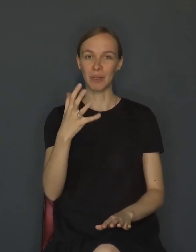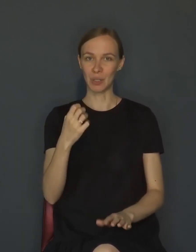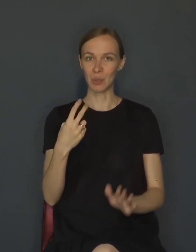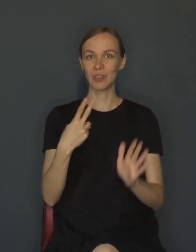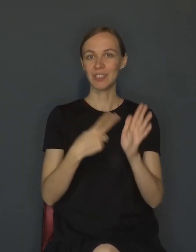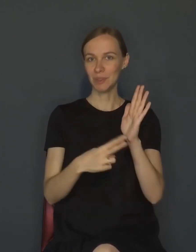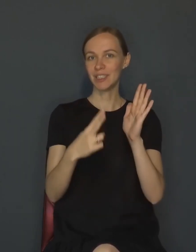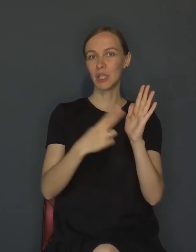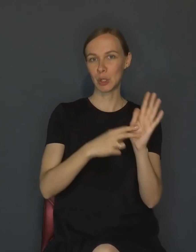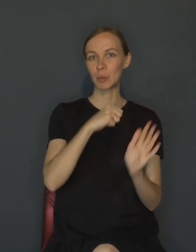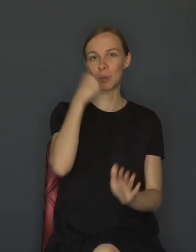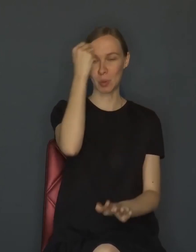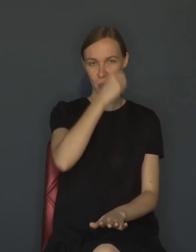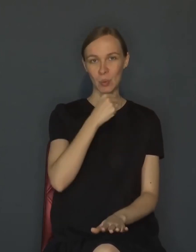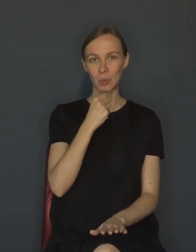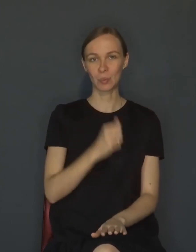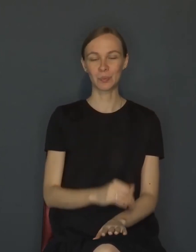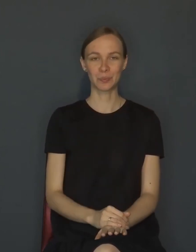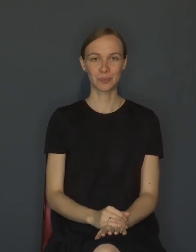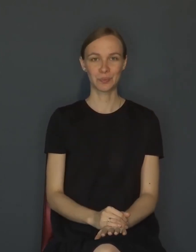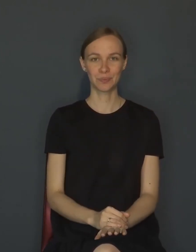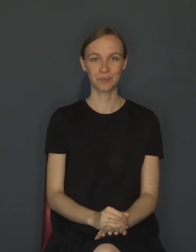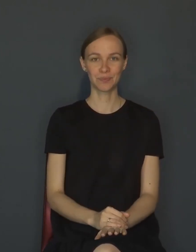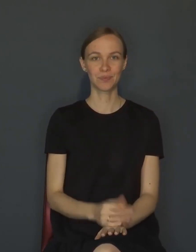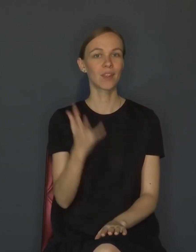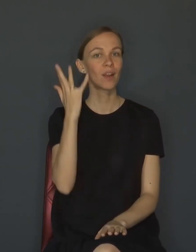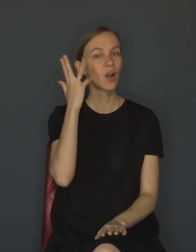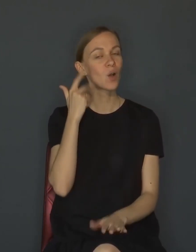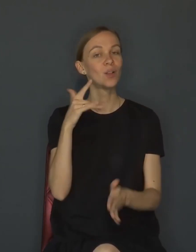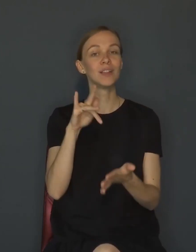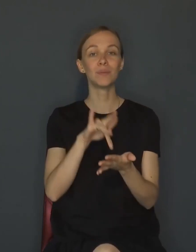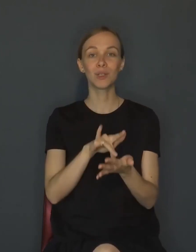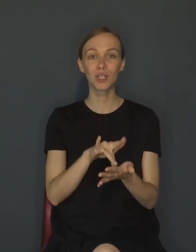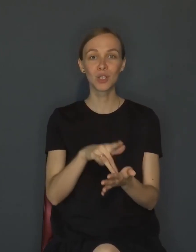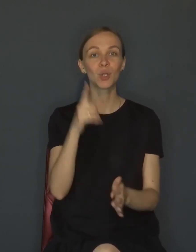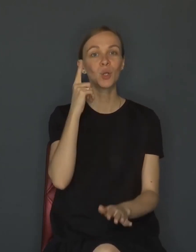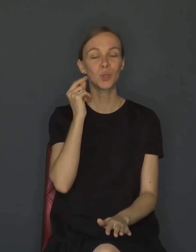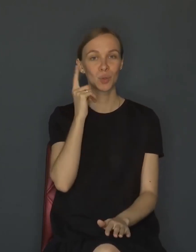1577 року, коли місто Дубно оточили татари.